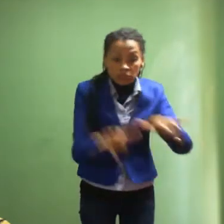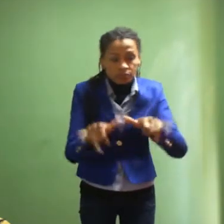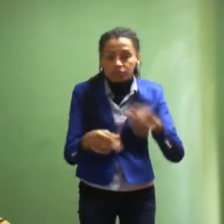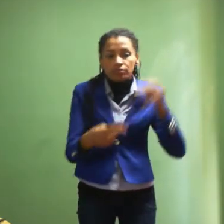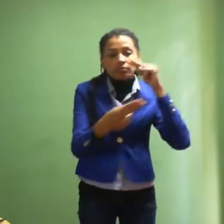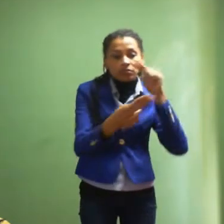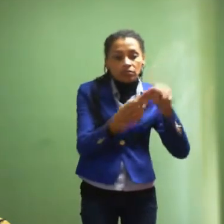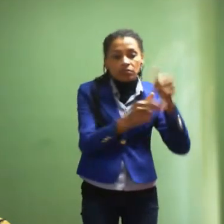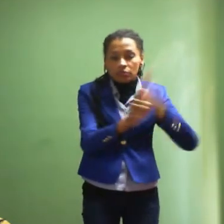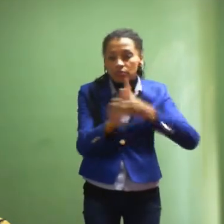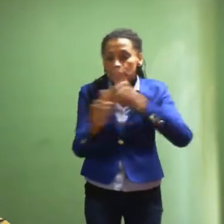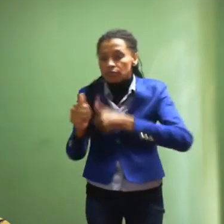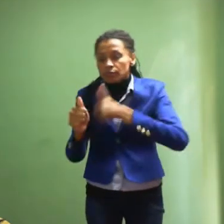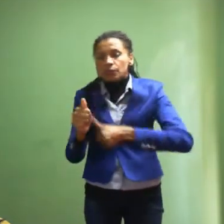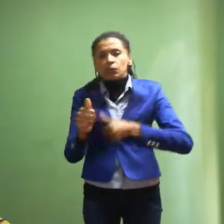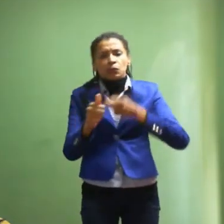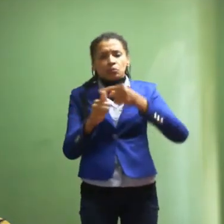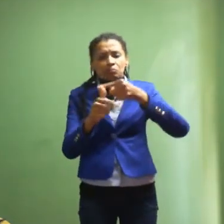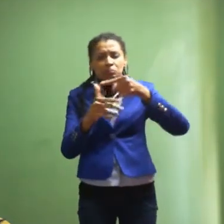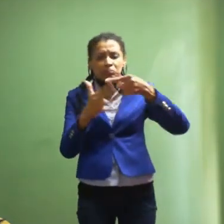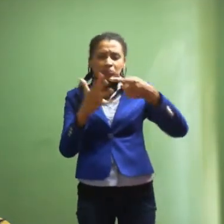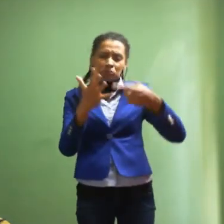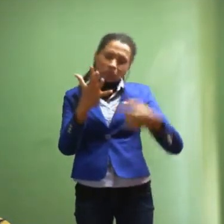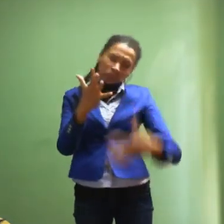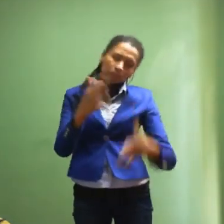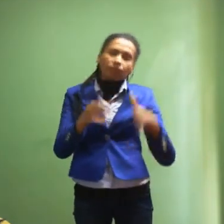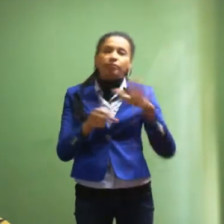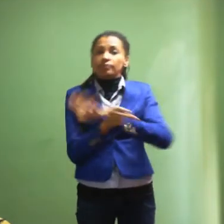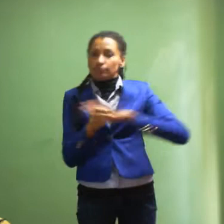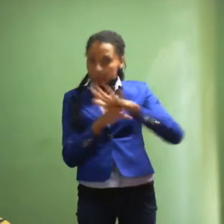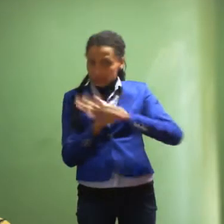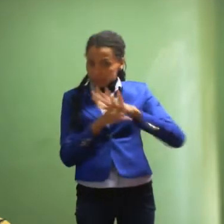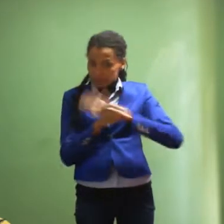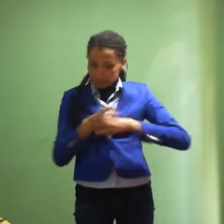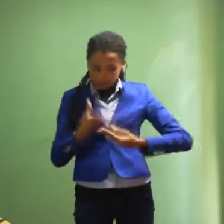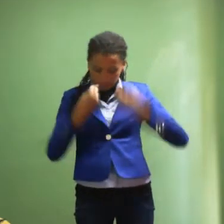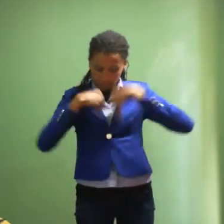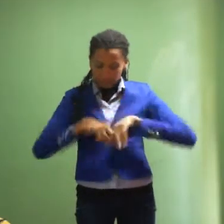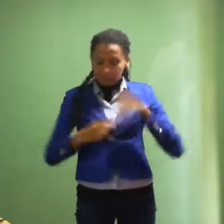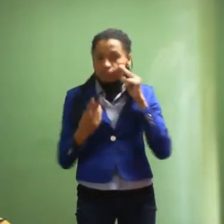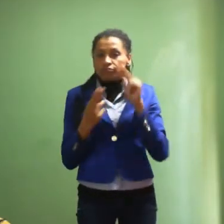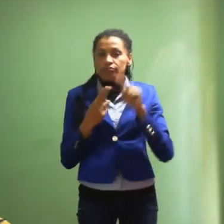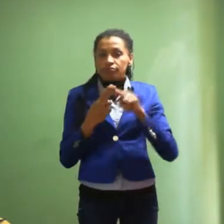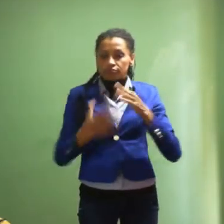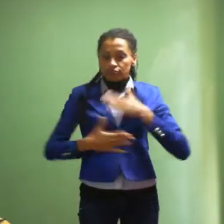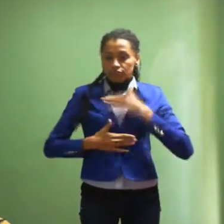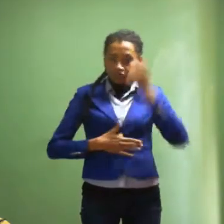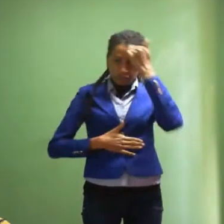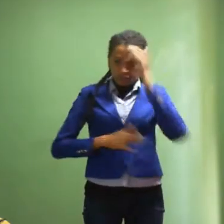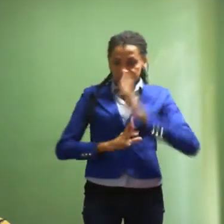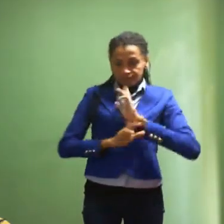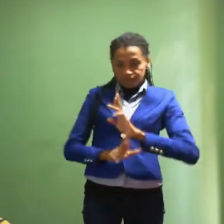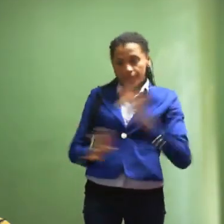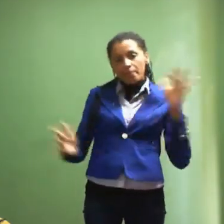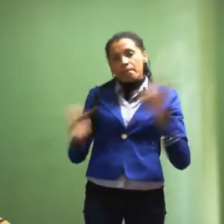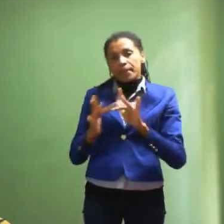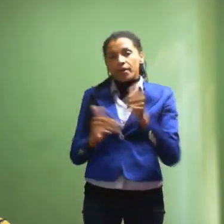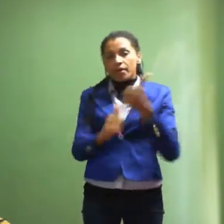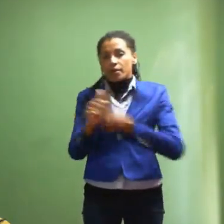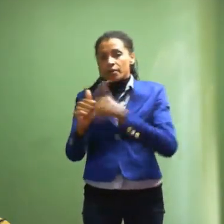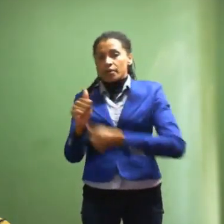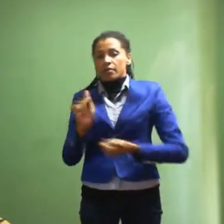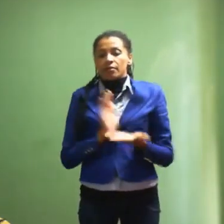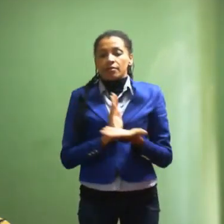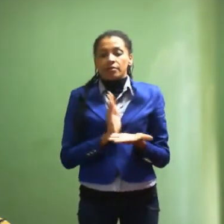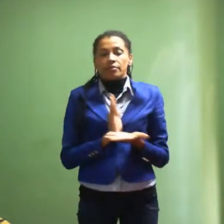en cuenta un sinnúmero de situaciones para que podamos como responder de alguna manera a todo lo que le está